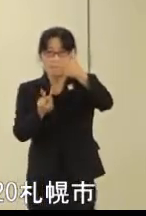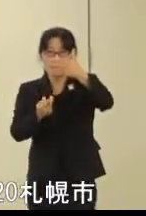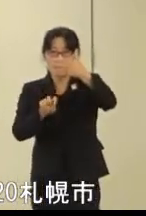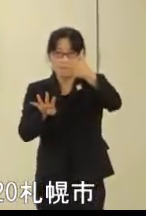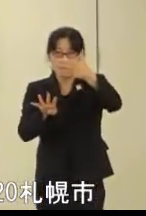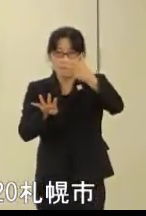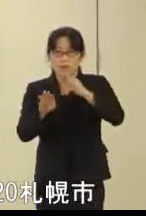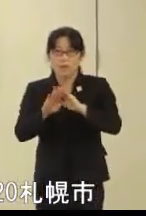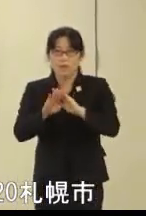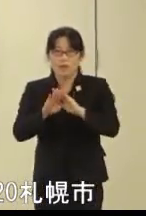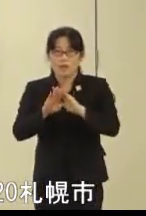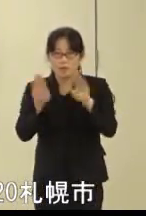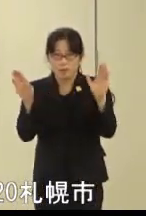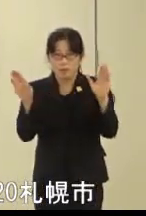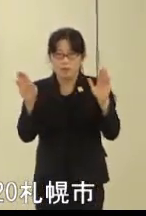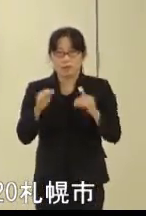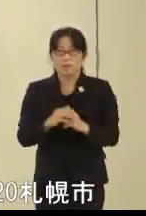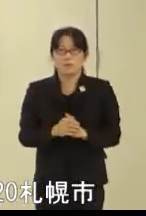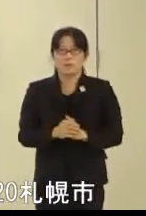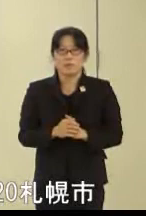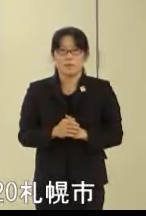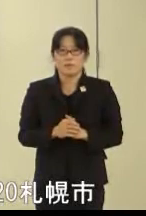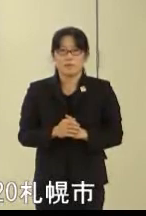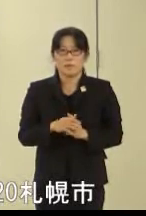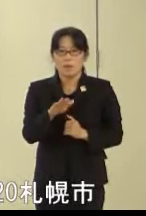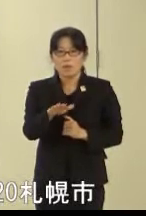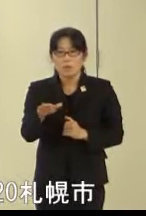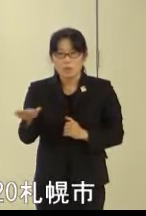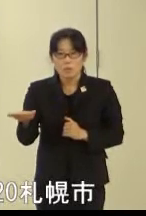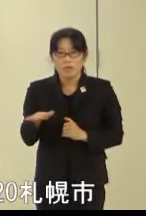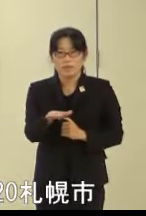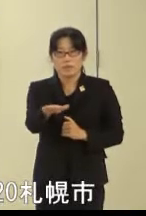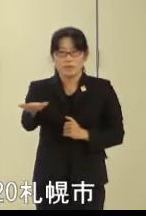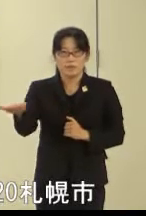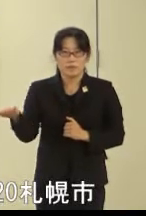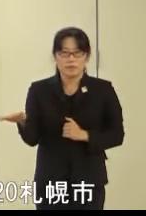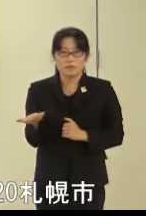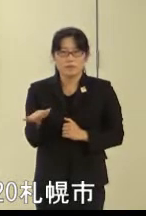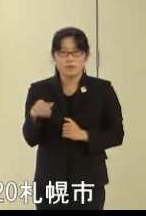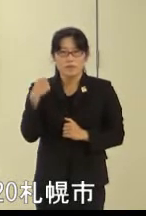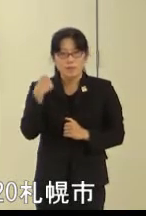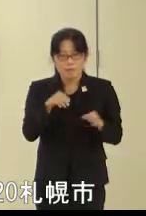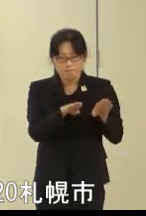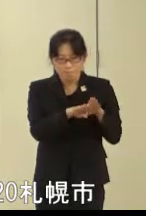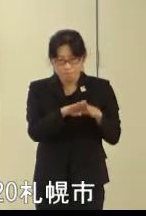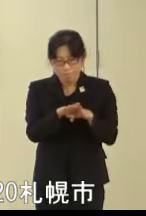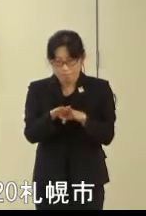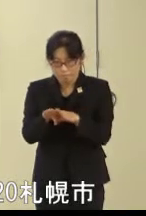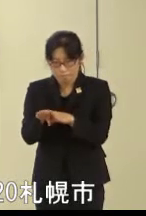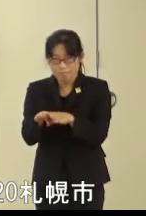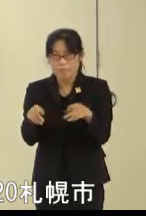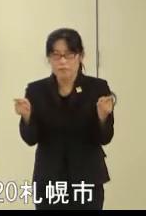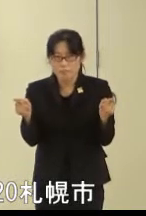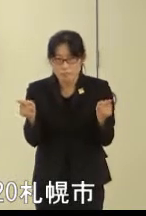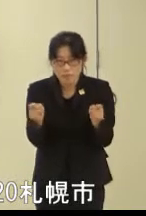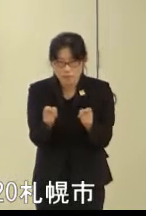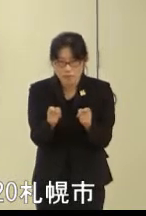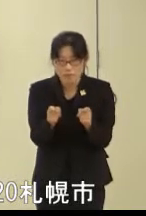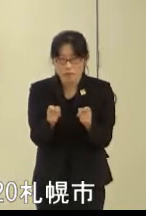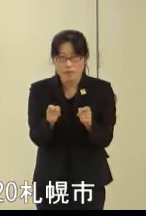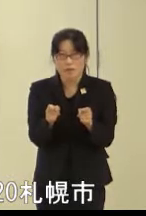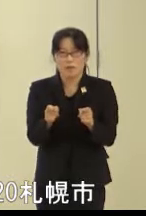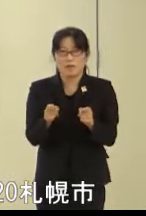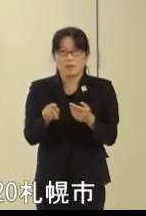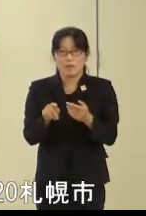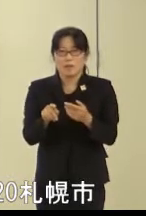であります子どもたちにとっても短い夏休みというまあ異例の状況